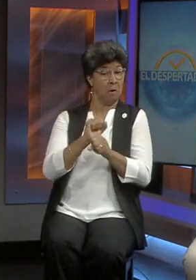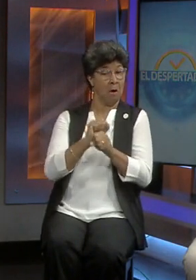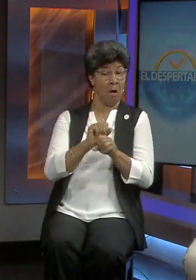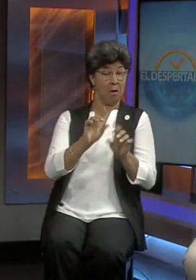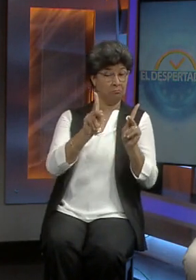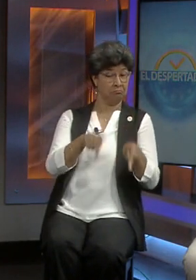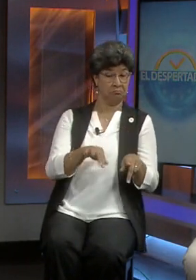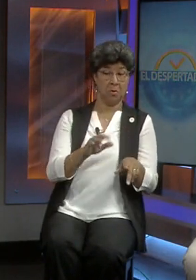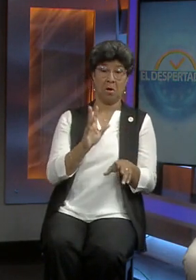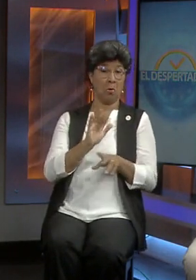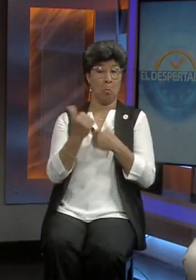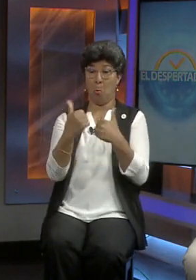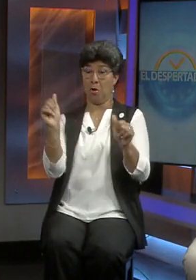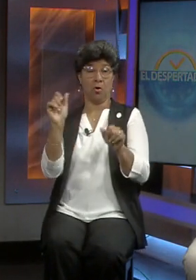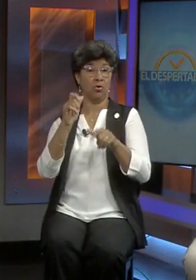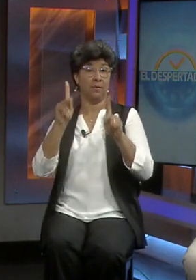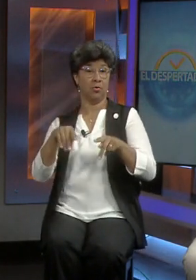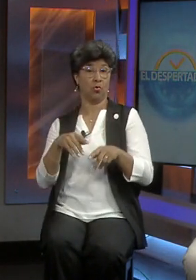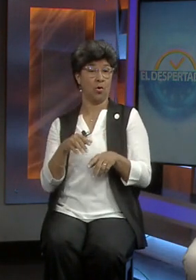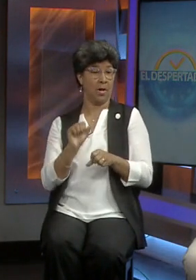que escuche normal, en el mercado laboral?